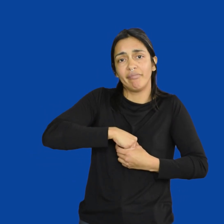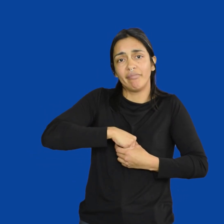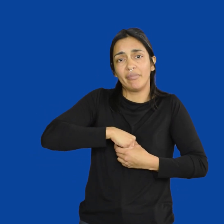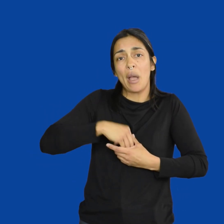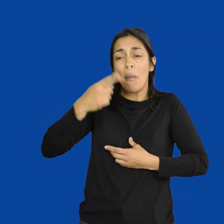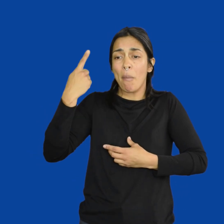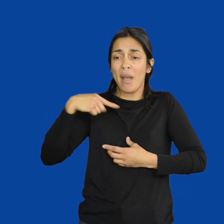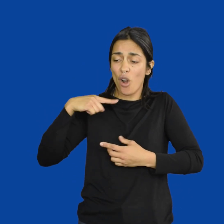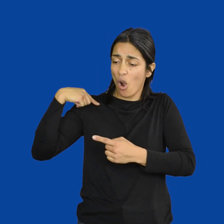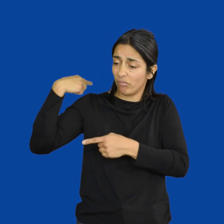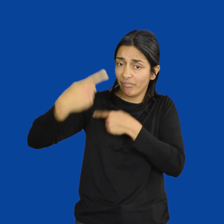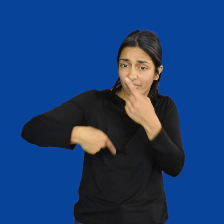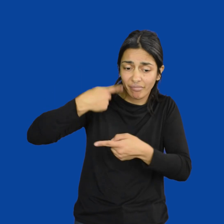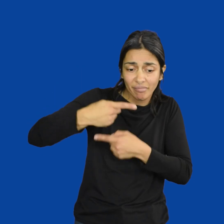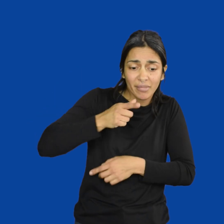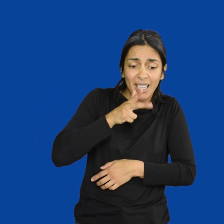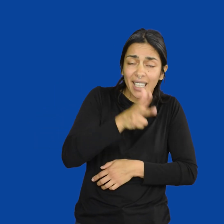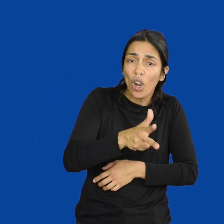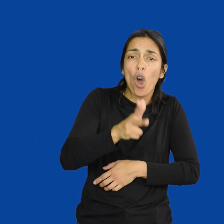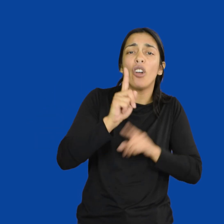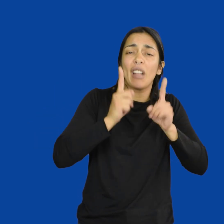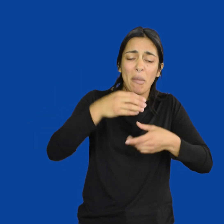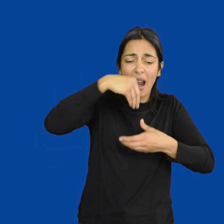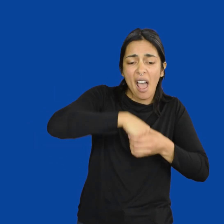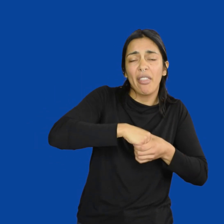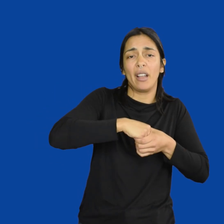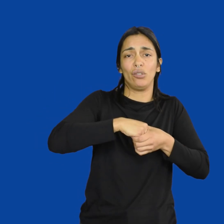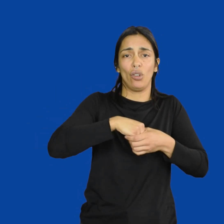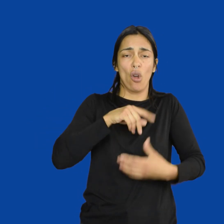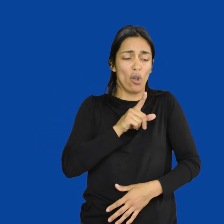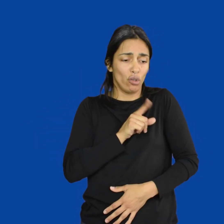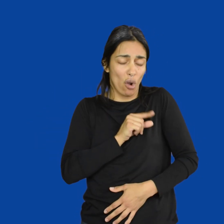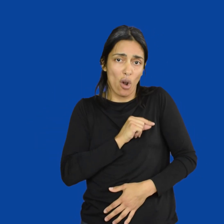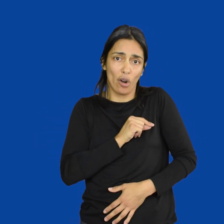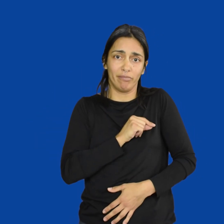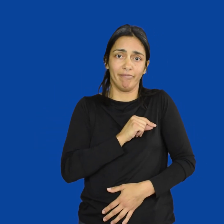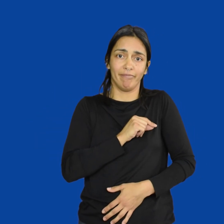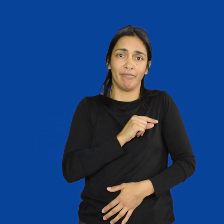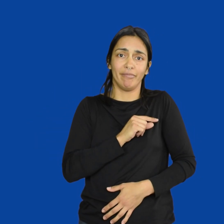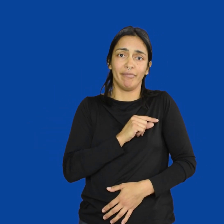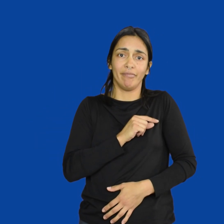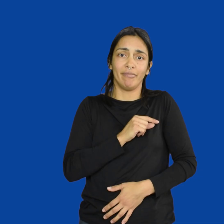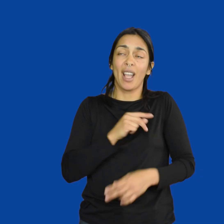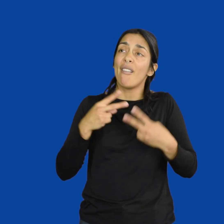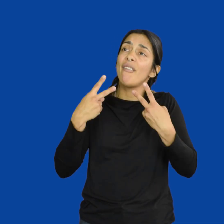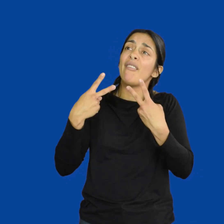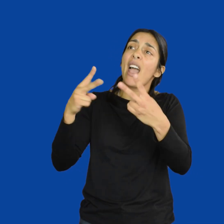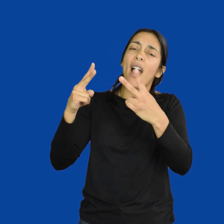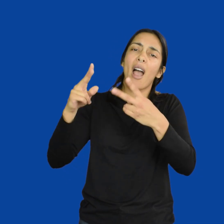Así que el dolor no resuelto se transmitió entre generaciones sin explicar el por qué viajar a América significaba para muchos